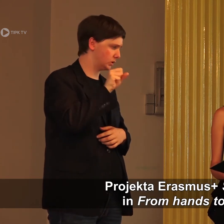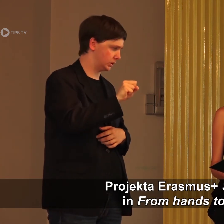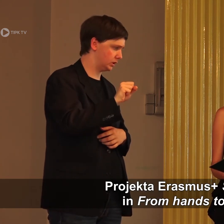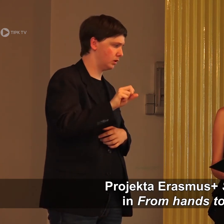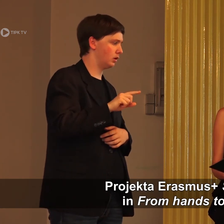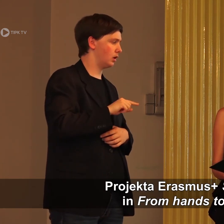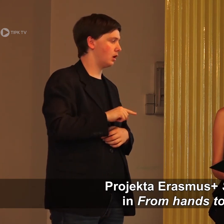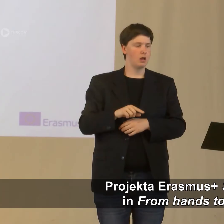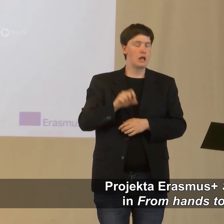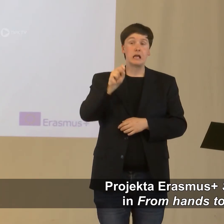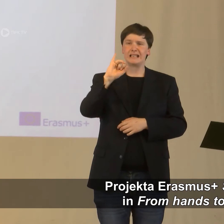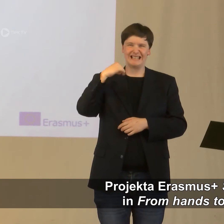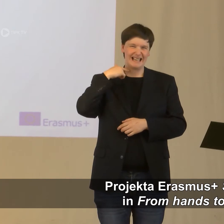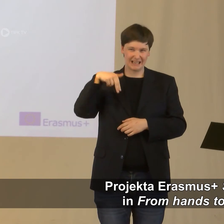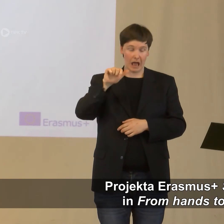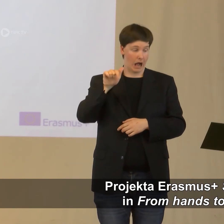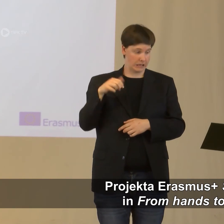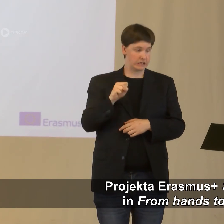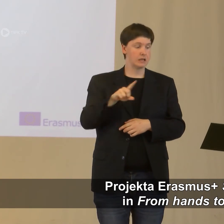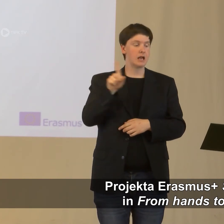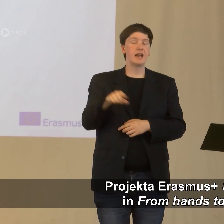Projekta Erasmus plus Sign Arts